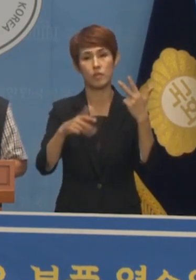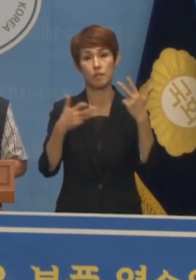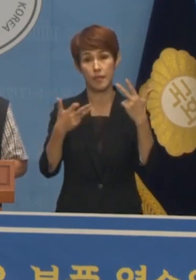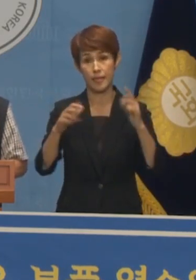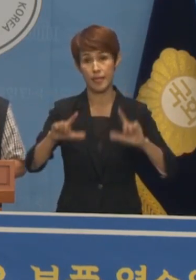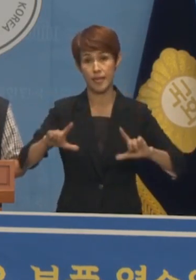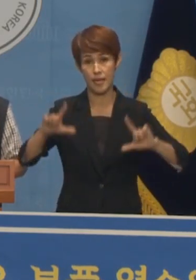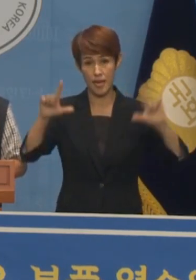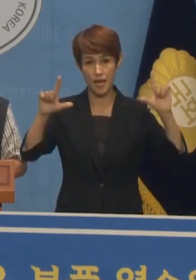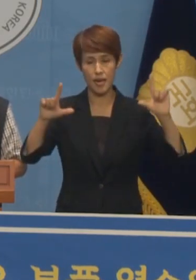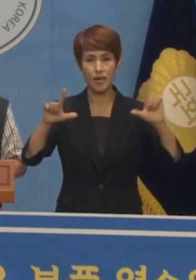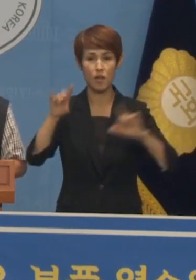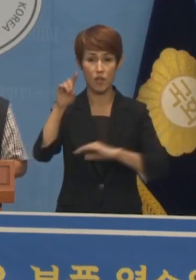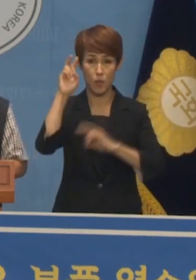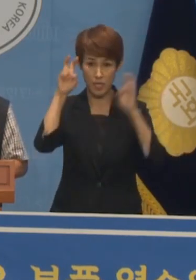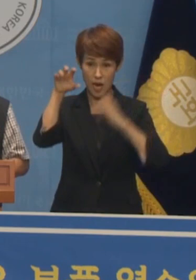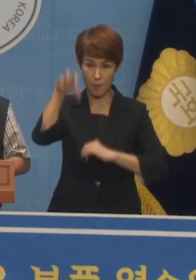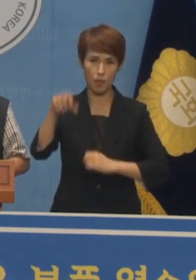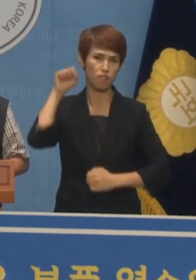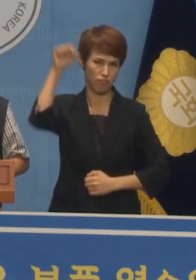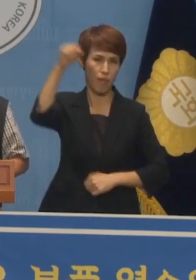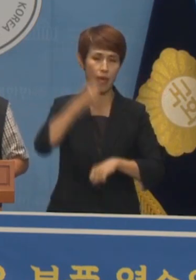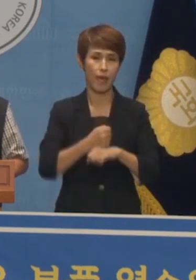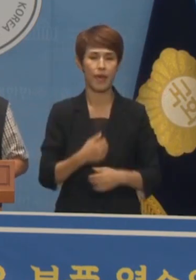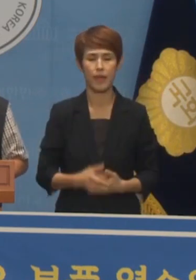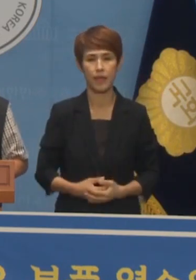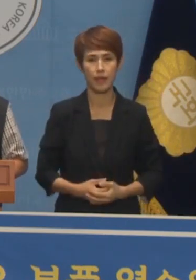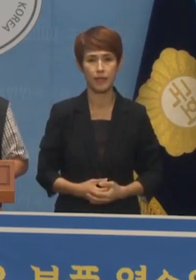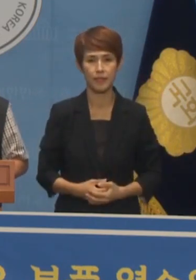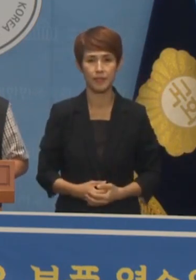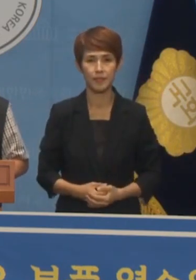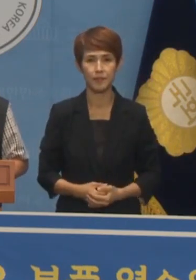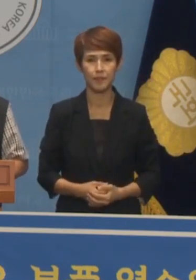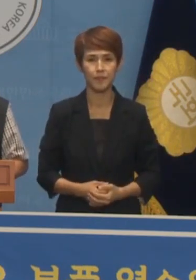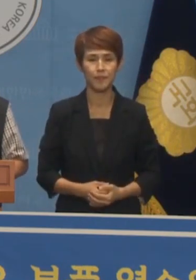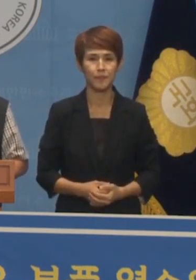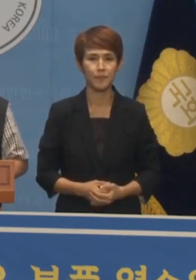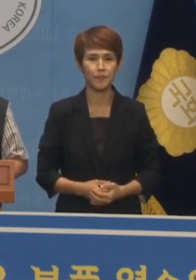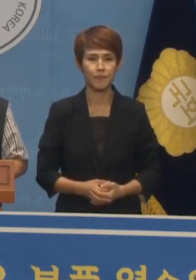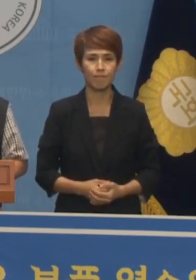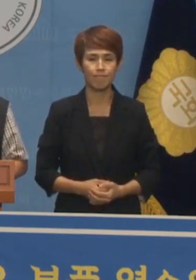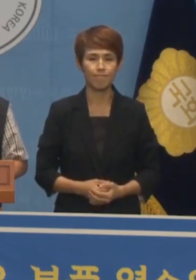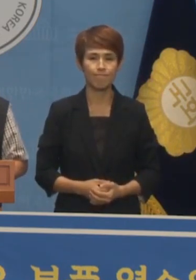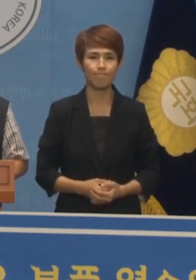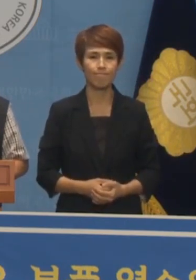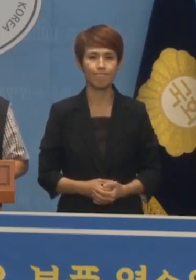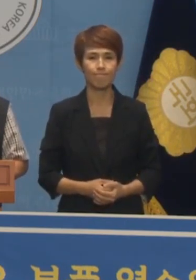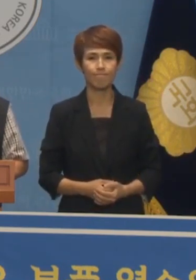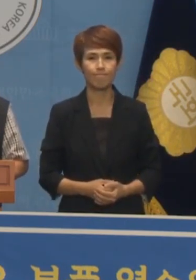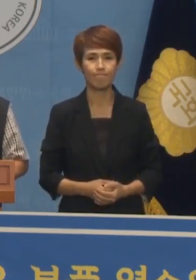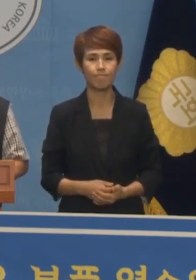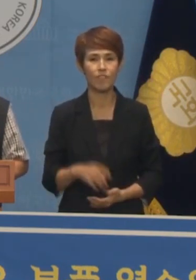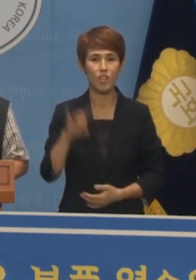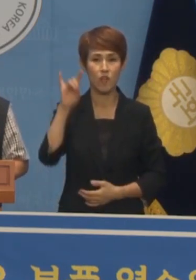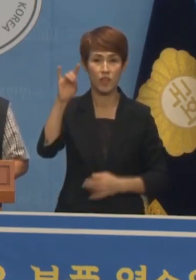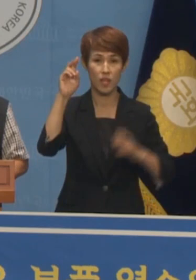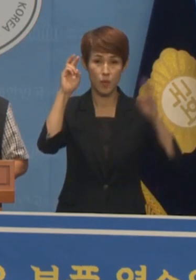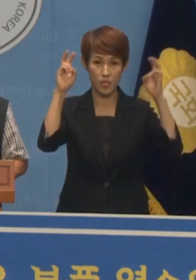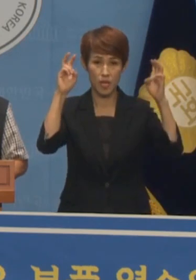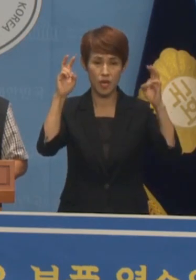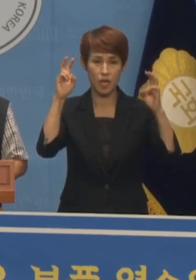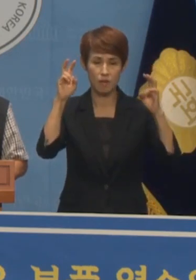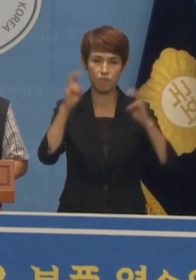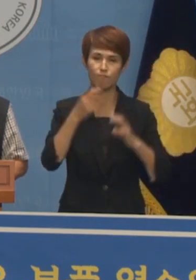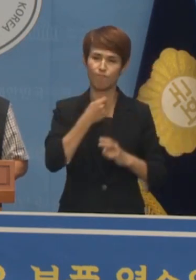현대자동차 정문에서 집회한다는 말씀을 드리겠습니다. 자, 나눠드린 기자회견문을 참고하시고에 저희들은 현대차 그룹에